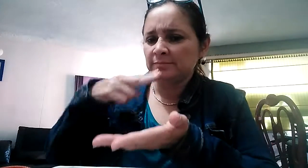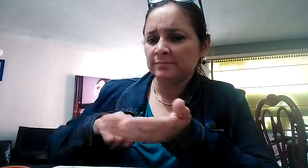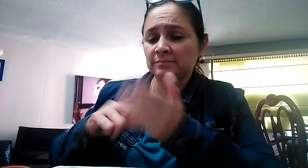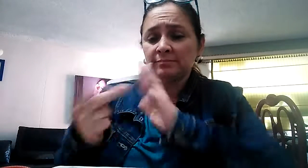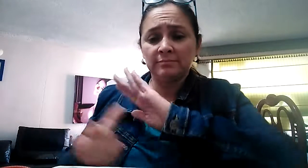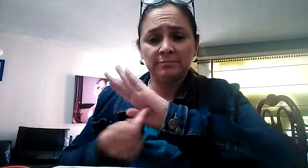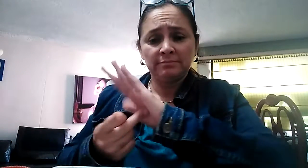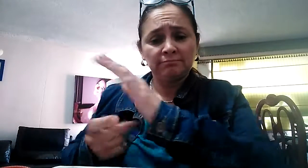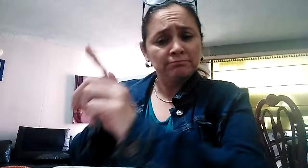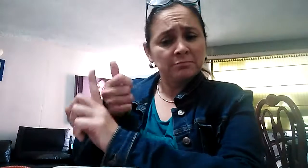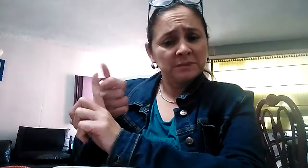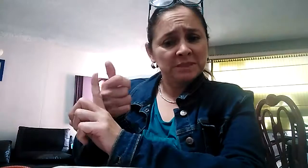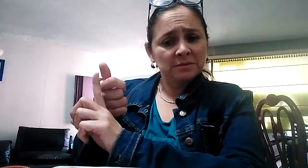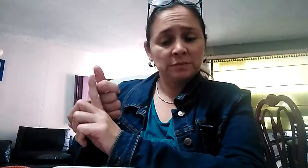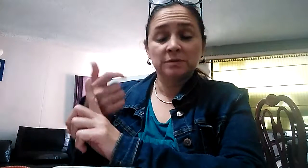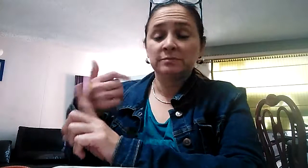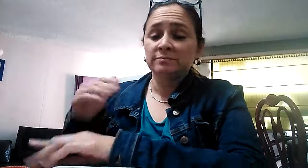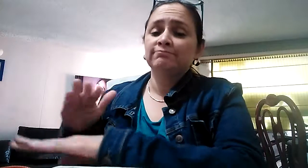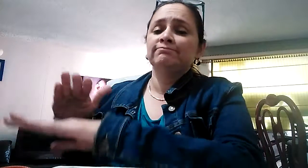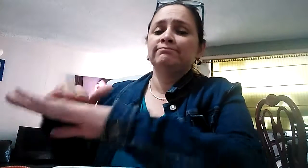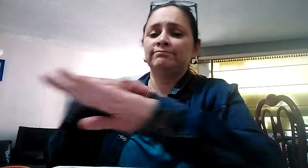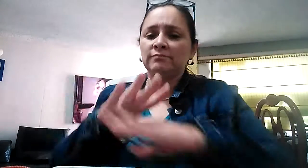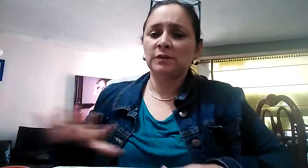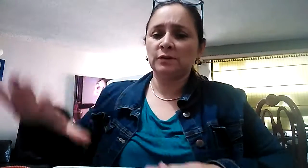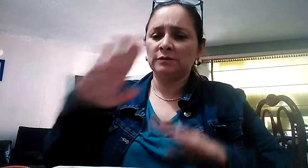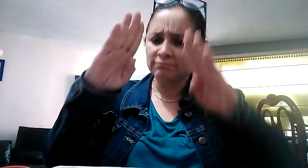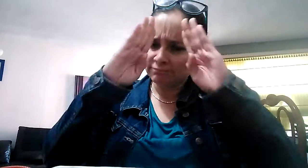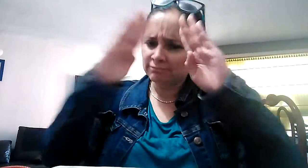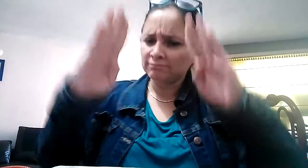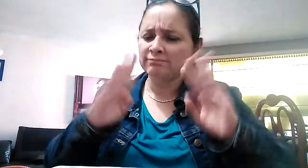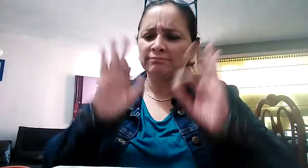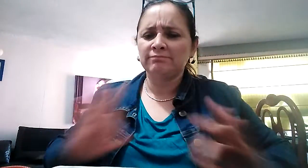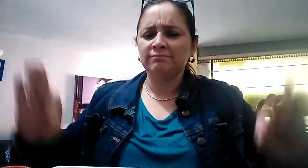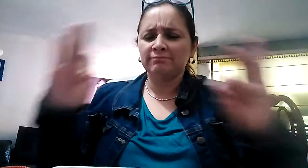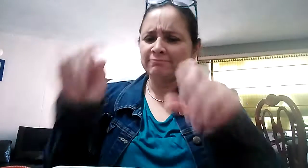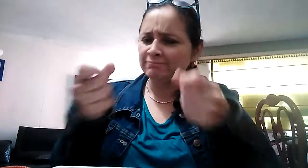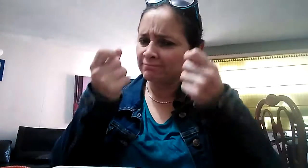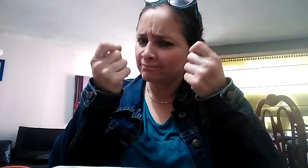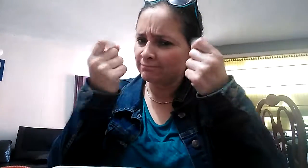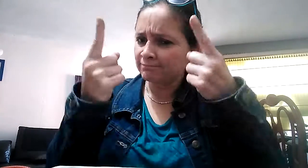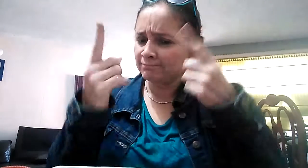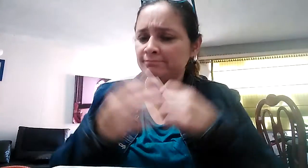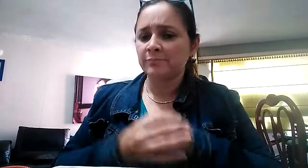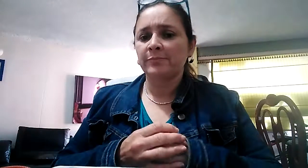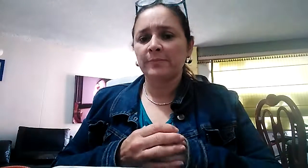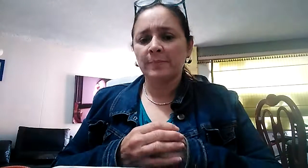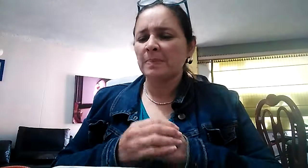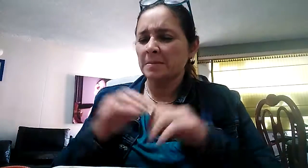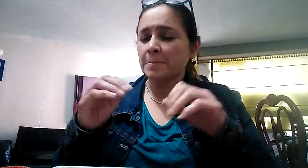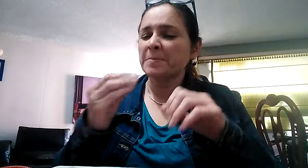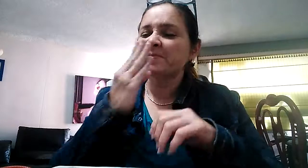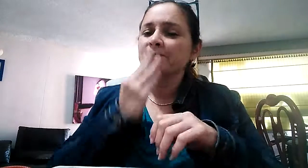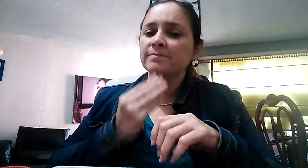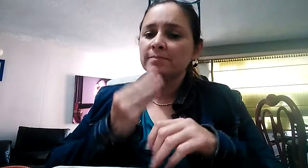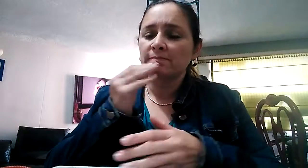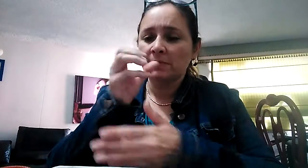dinero. Oye, espera. Si perdiste todo, significa que... ¡Mabel, ganaste! ¡Sí!